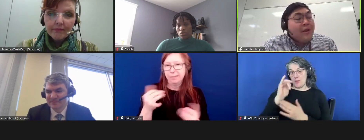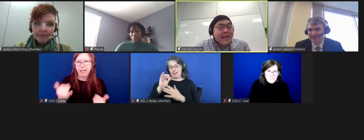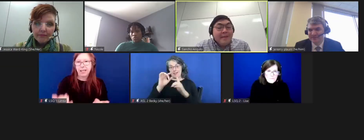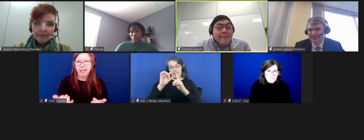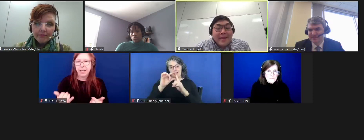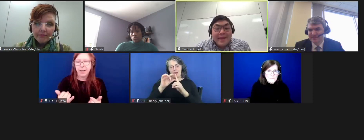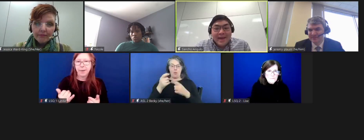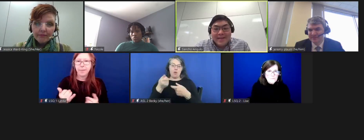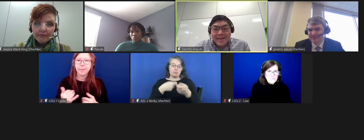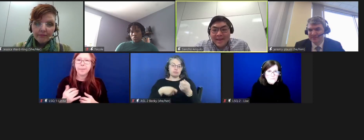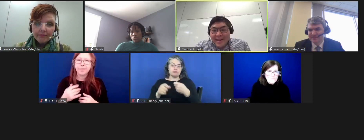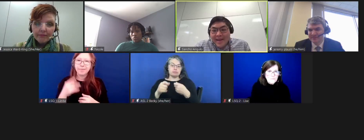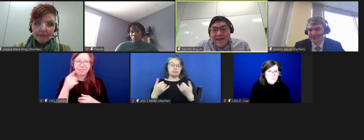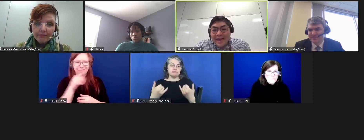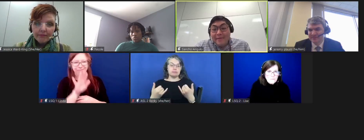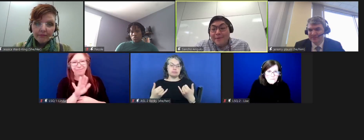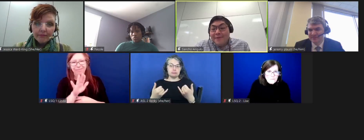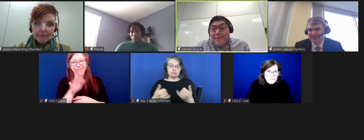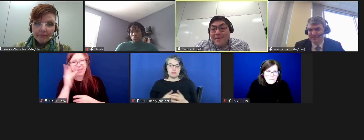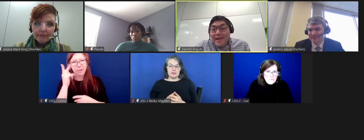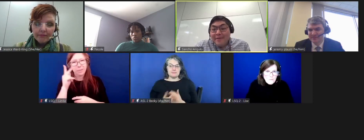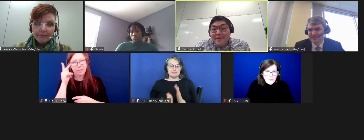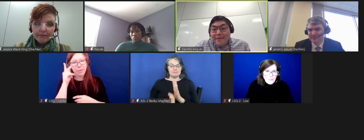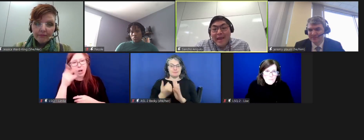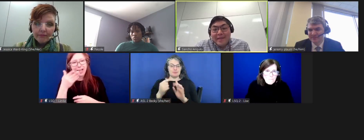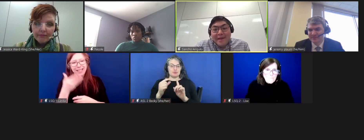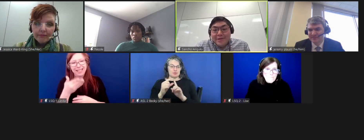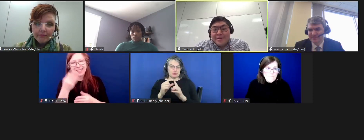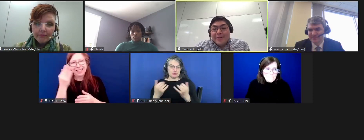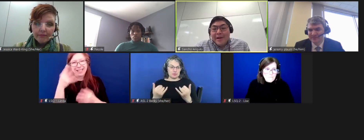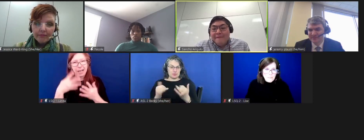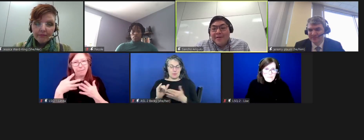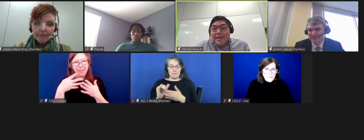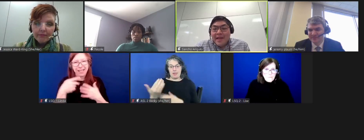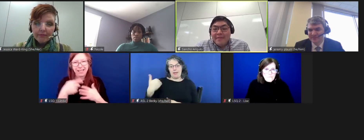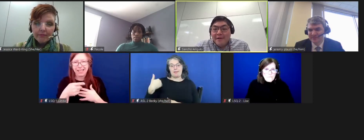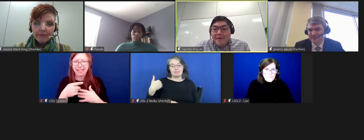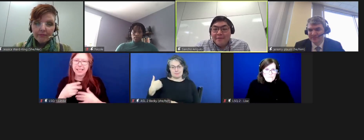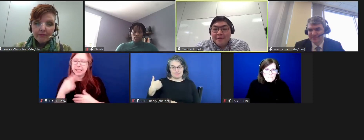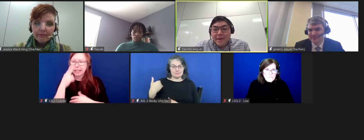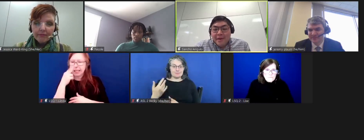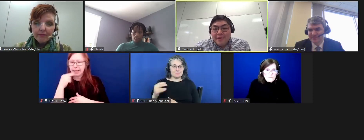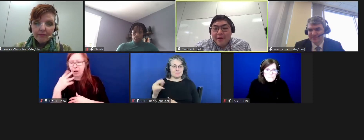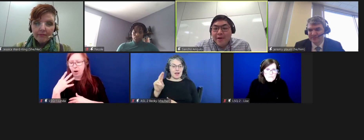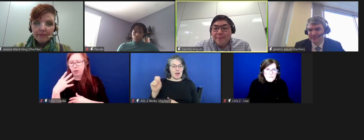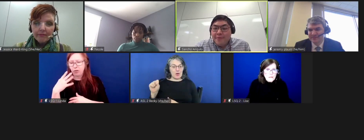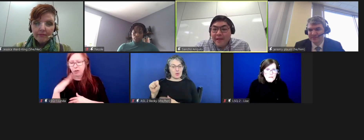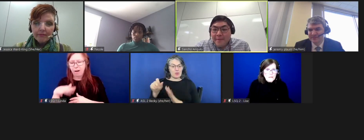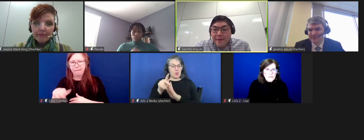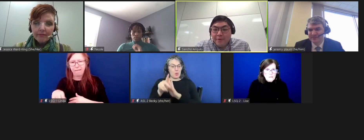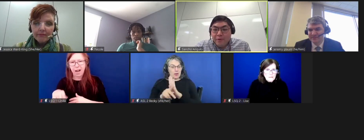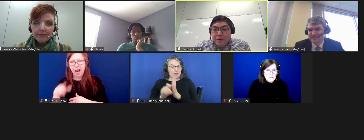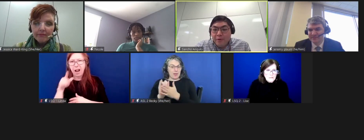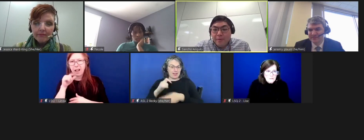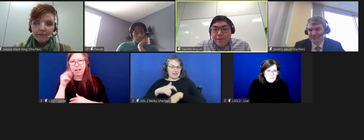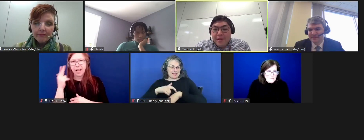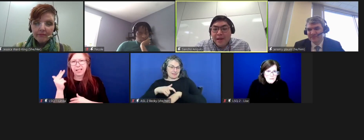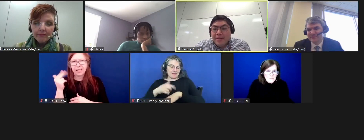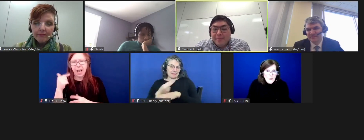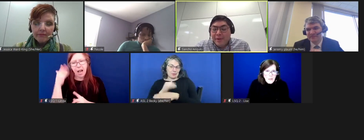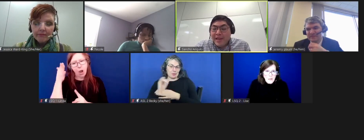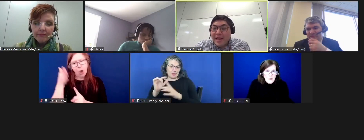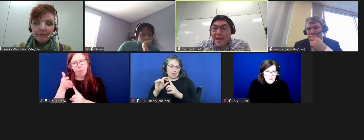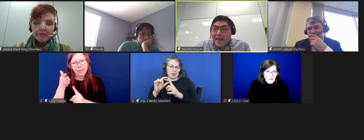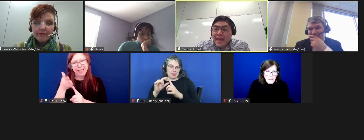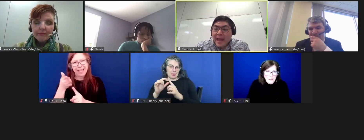la politique américaine. Et il peut sembler étrange qu'un enfant de 13 ans soit obsédé par